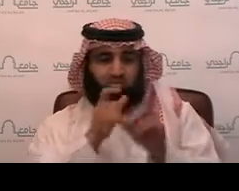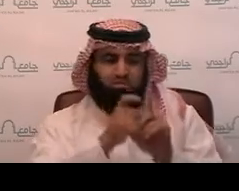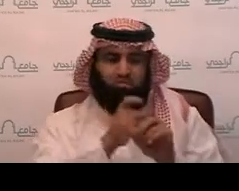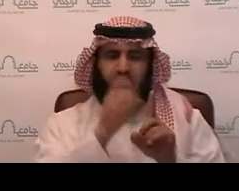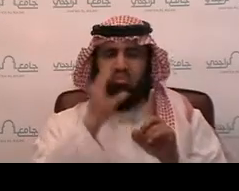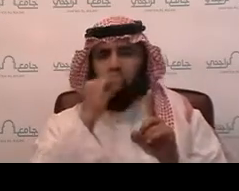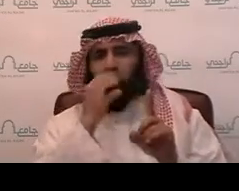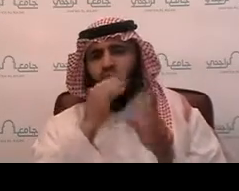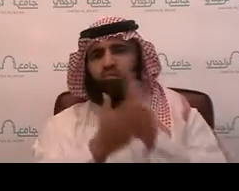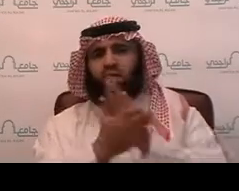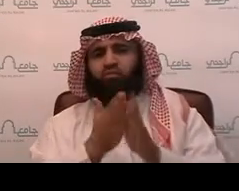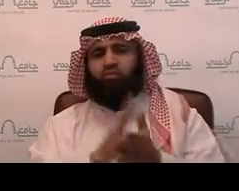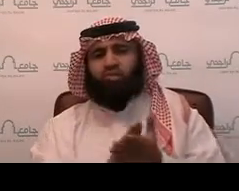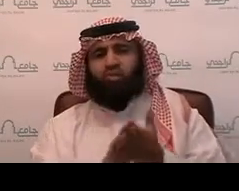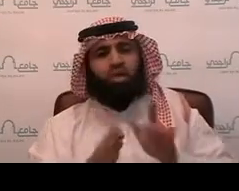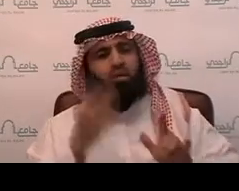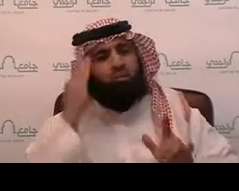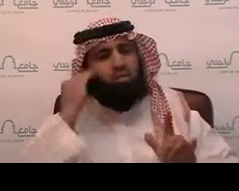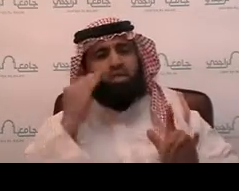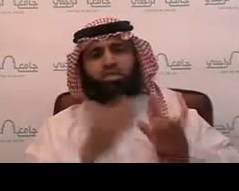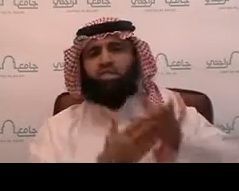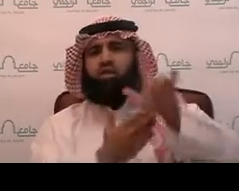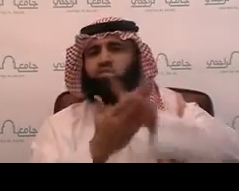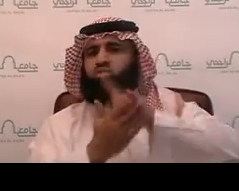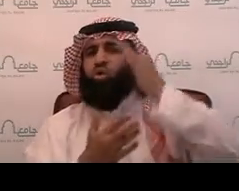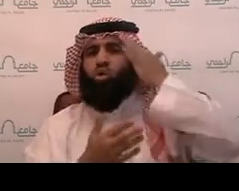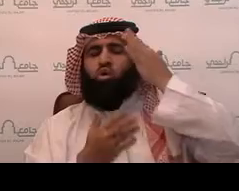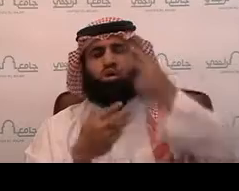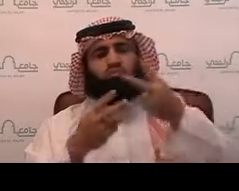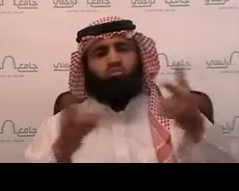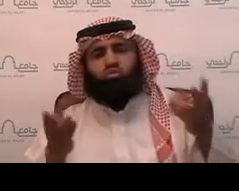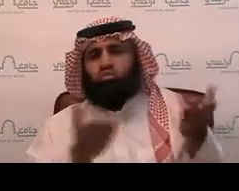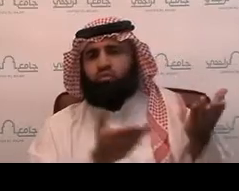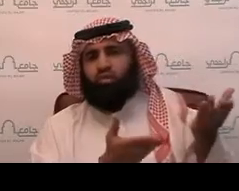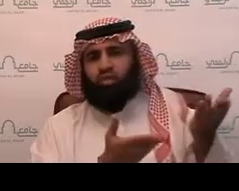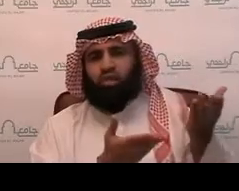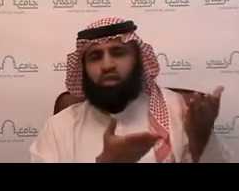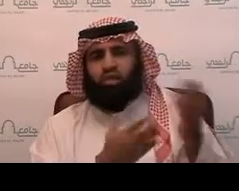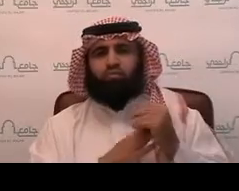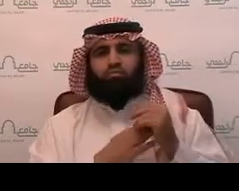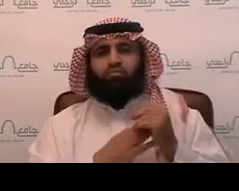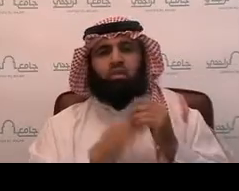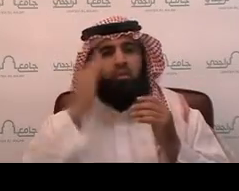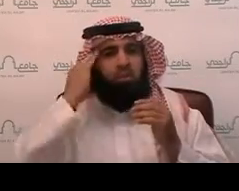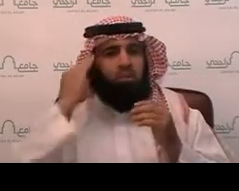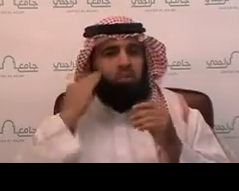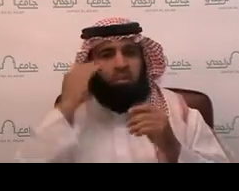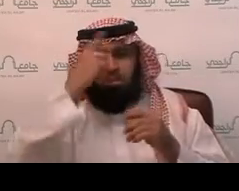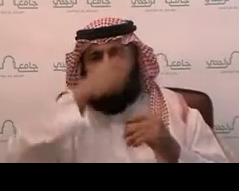أو تسافر بدون ولي لها، أو تخرج بزينة تامة كأنها